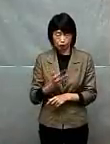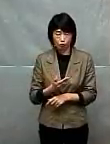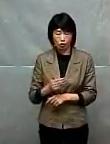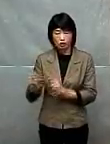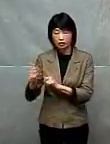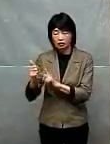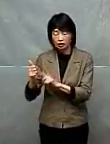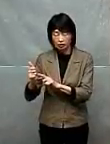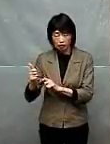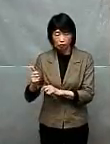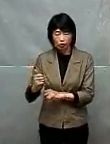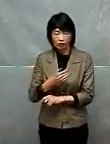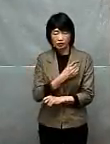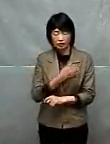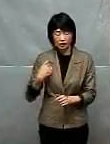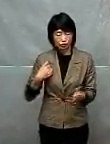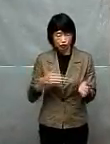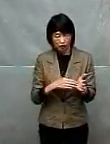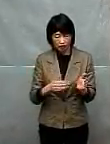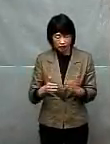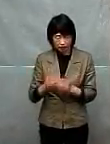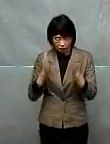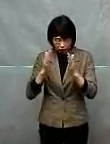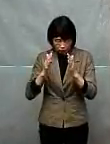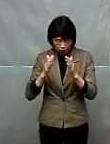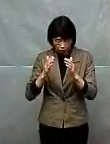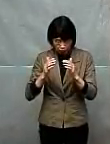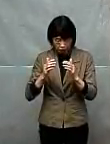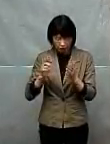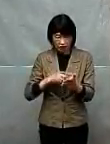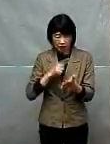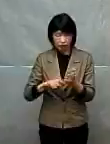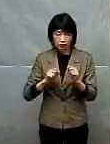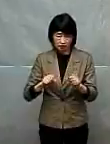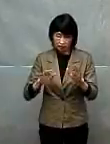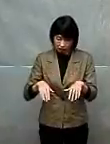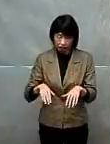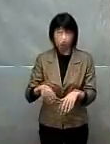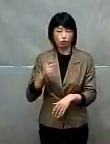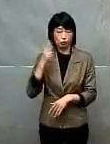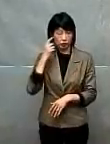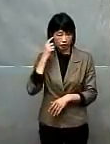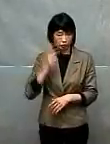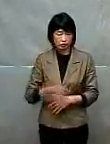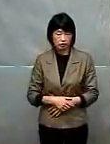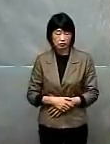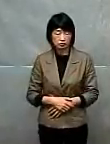りのことをされたんだろうなというふうに思っております。